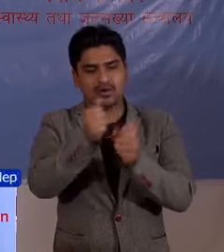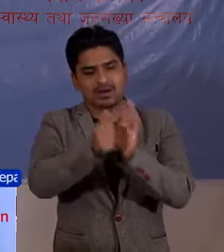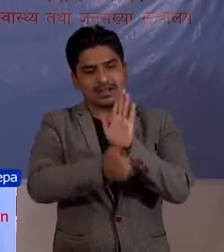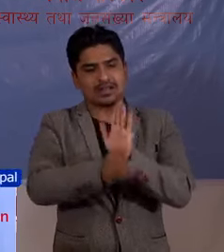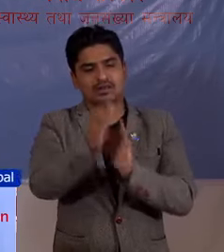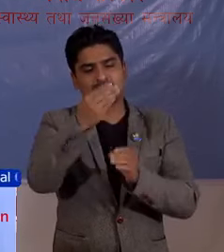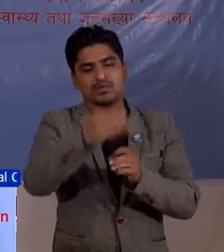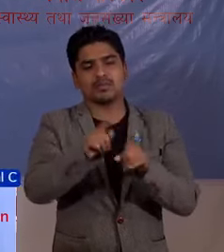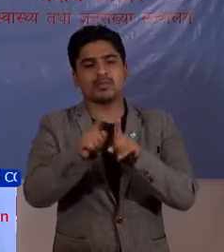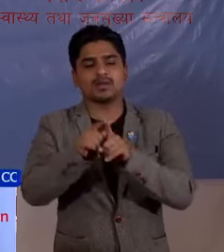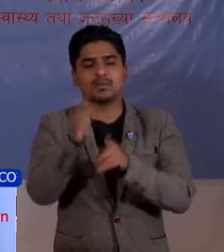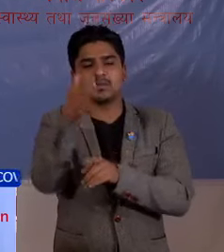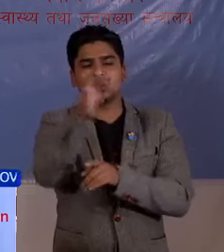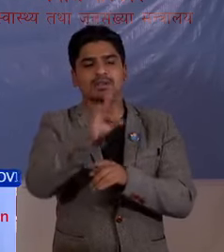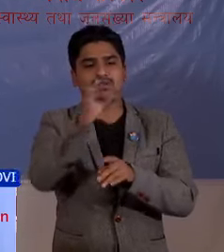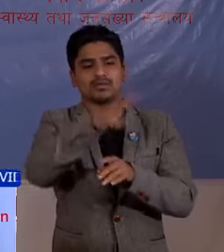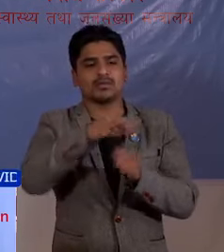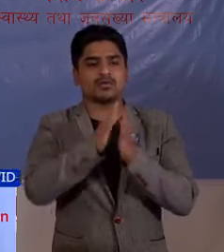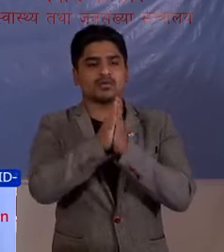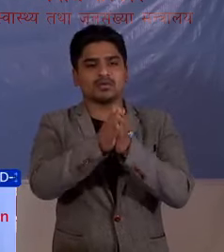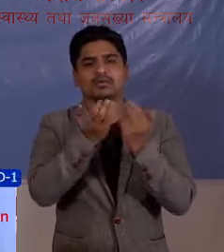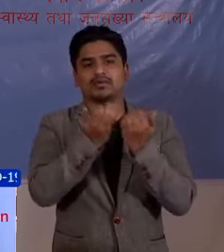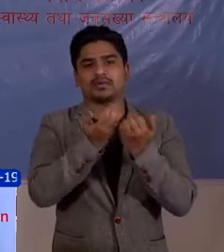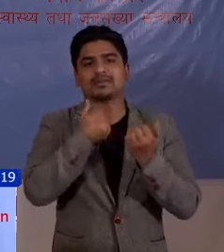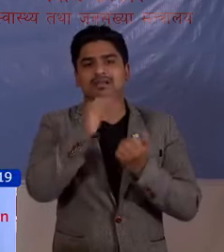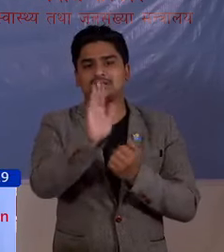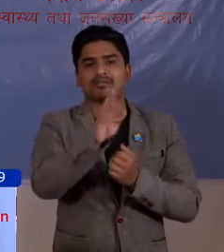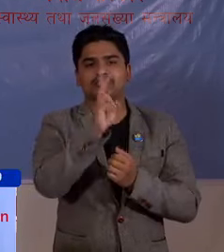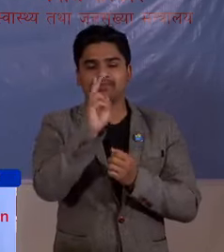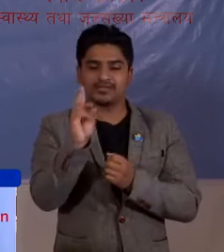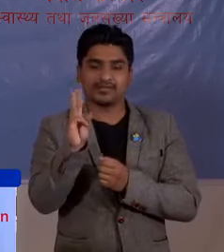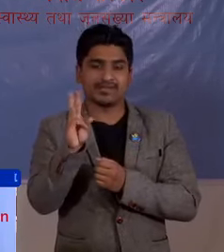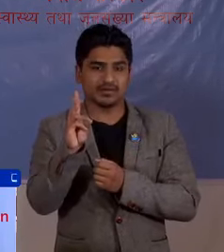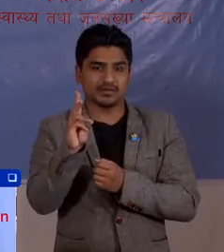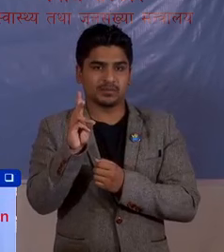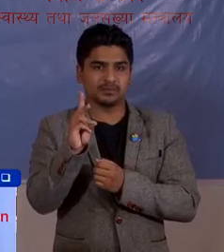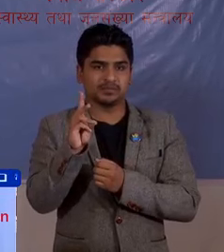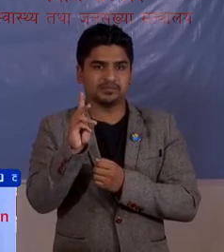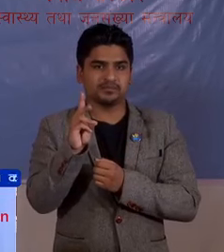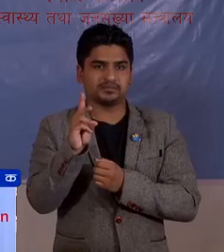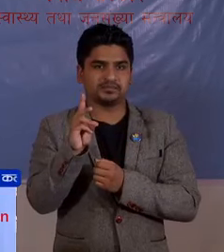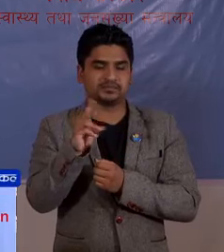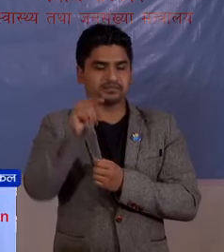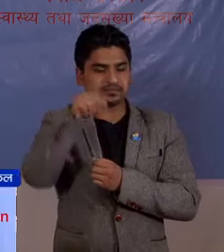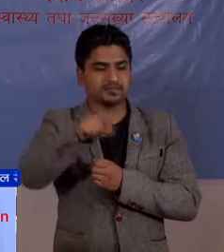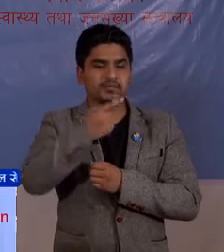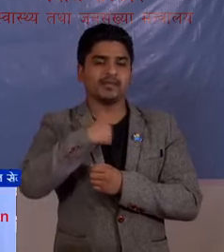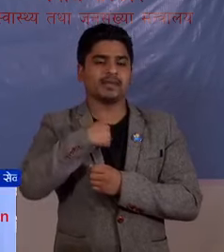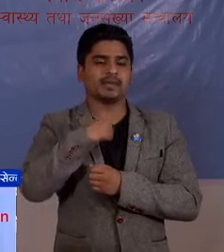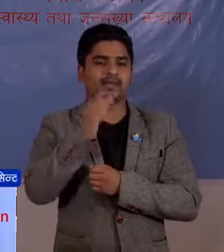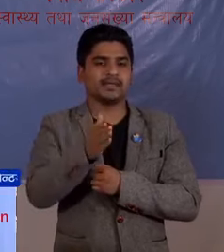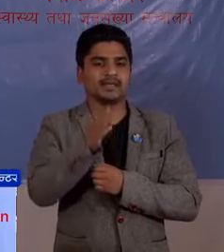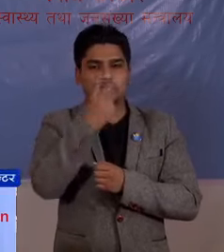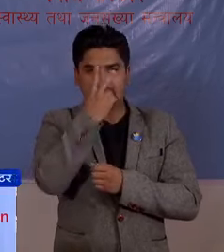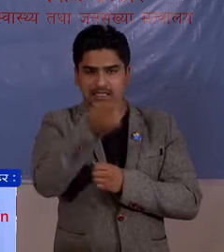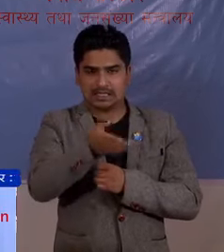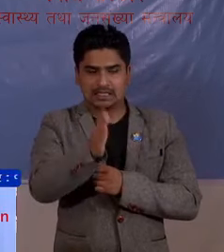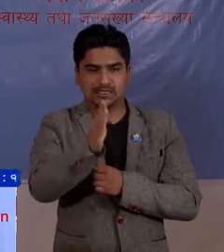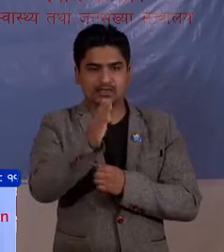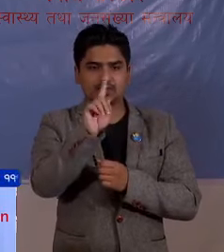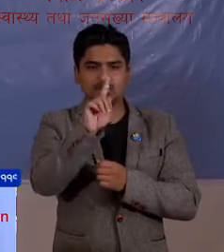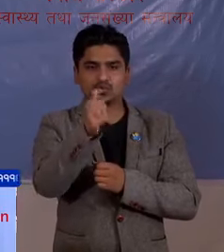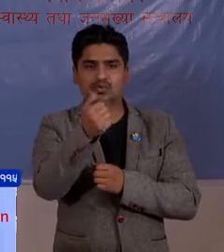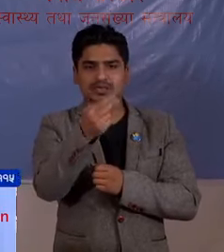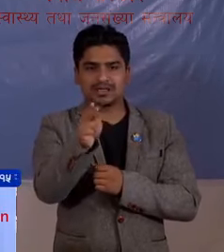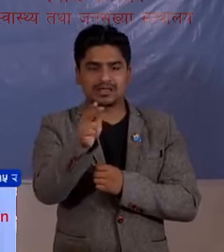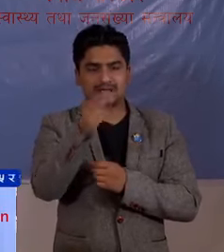अगाडि बढ्नु हुन पनि मन्त्रालय सबैलाई अनुरोध गर्न चाहन्छ। तेस्रो कुरा, अहिले हामीले हेर्दै जाँदाखेरि